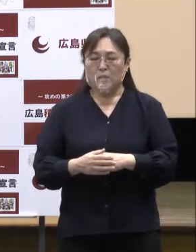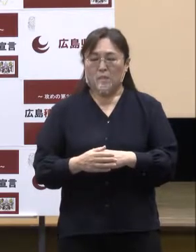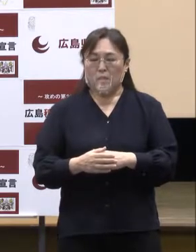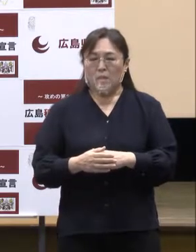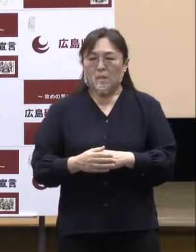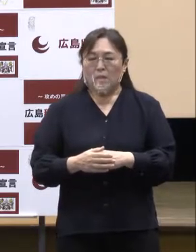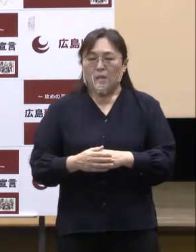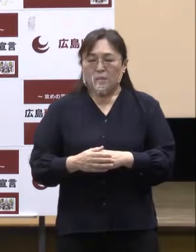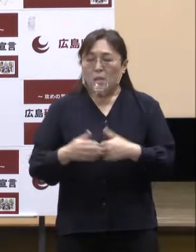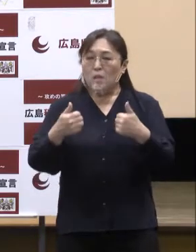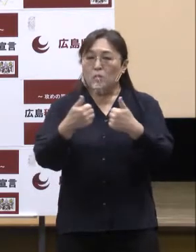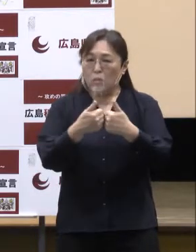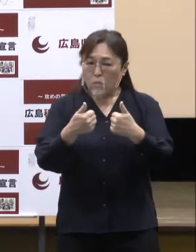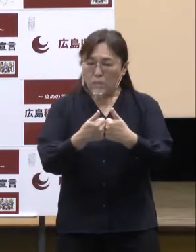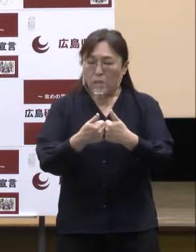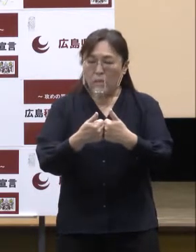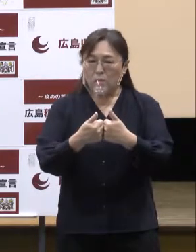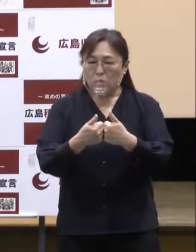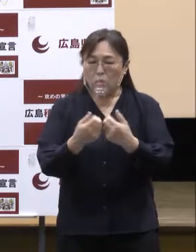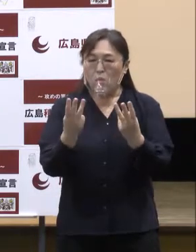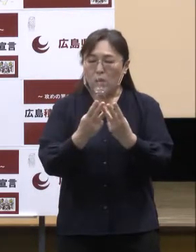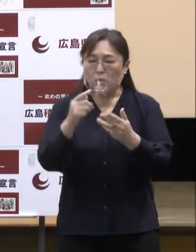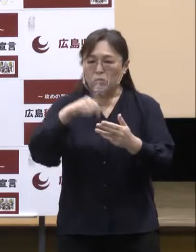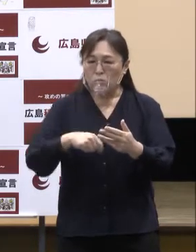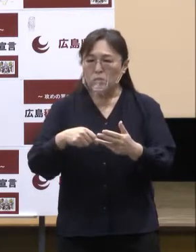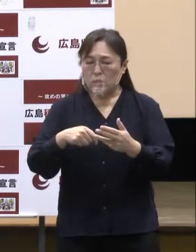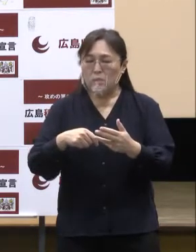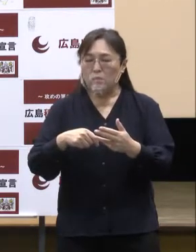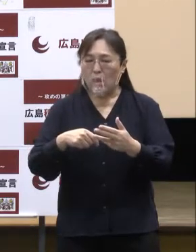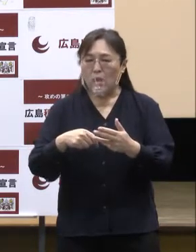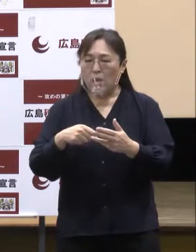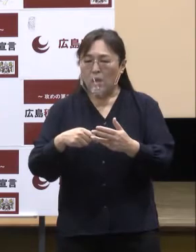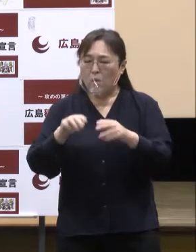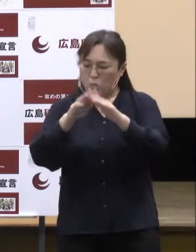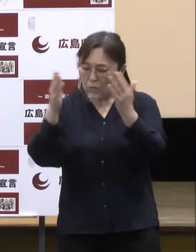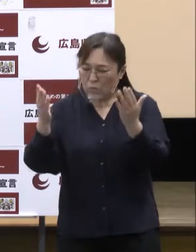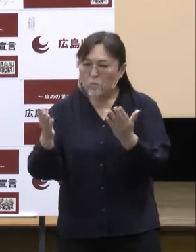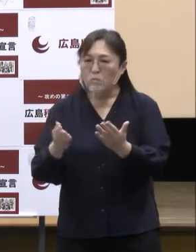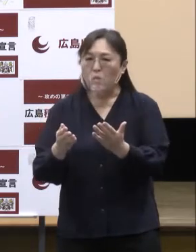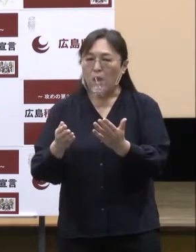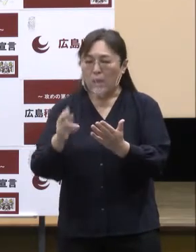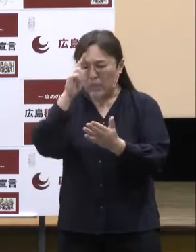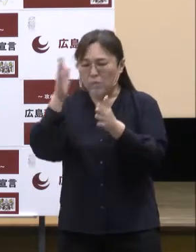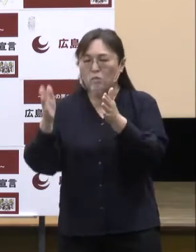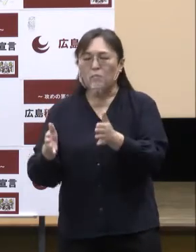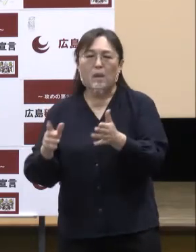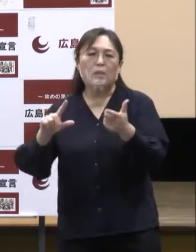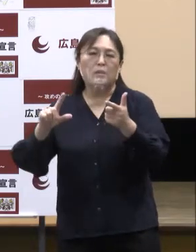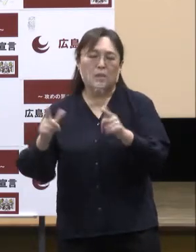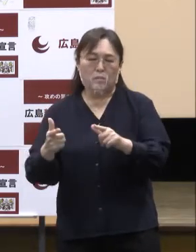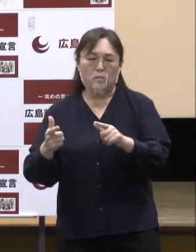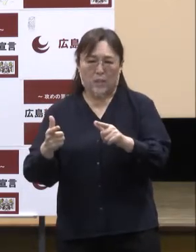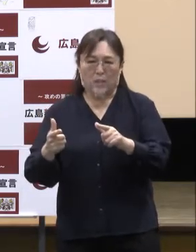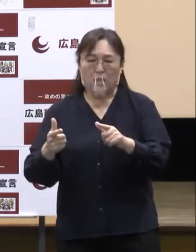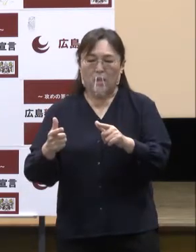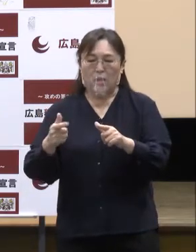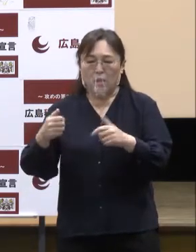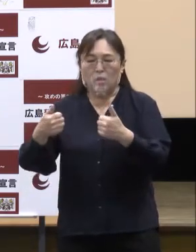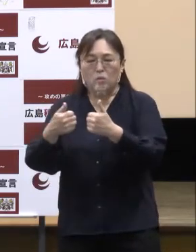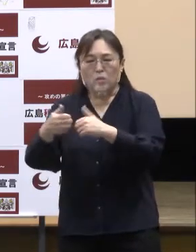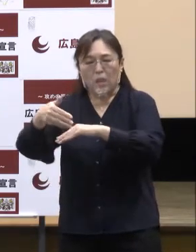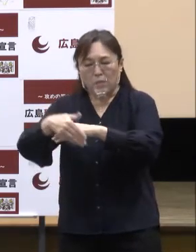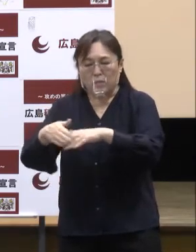口の営業時間外であります夜から朝にかけて行われておりまして、本件の移住